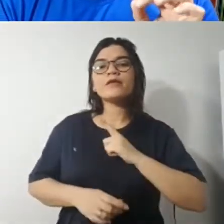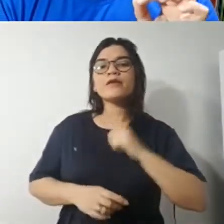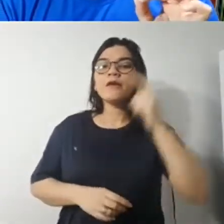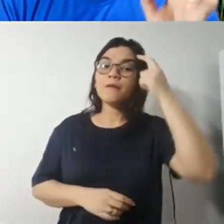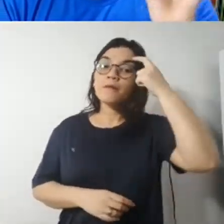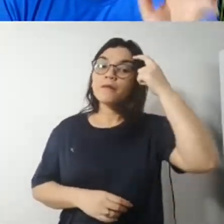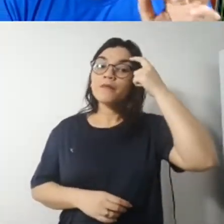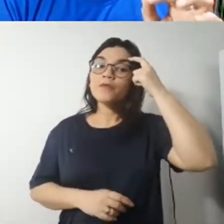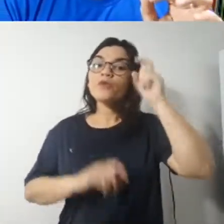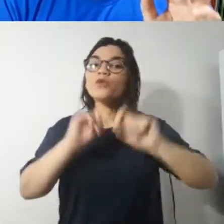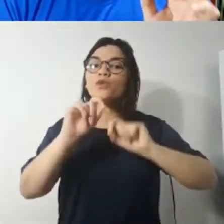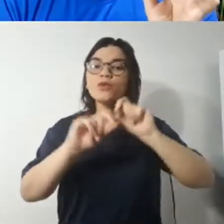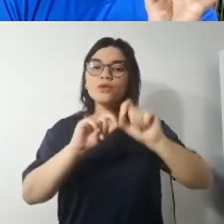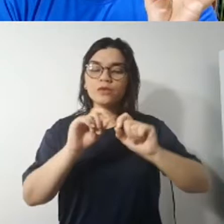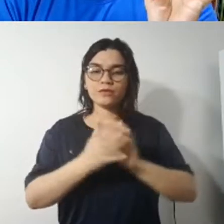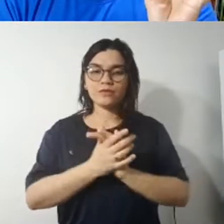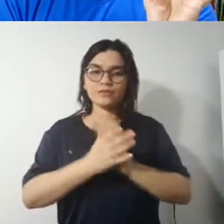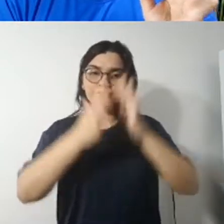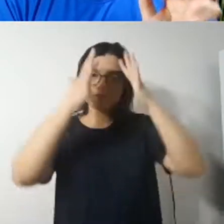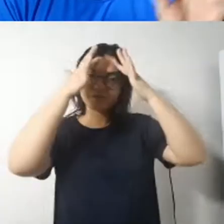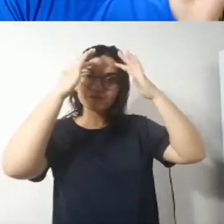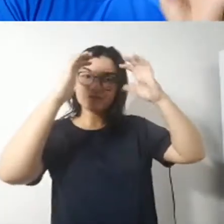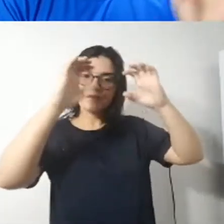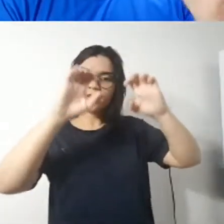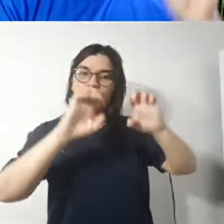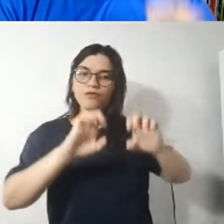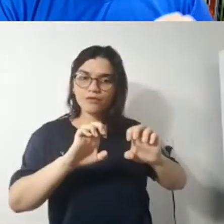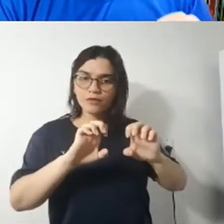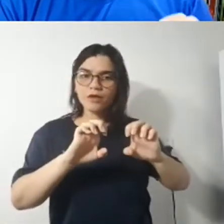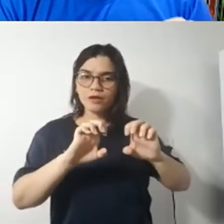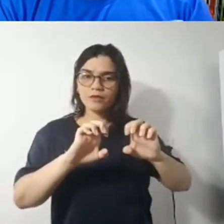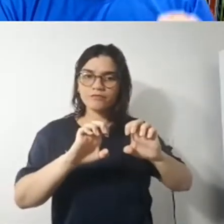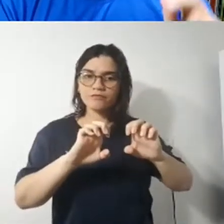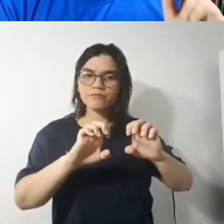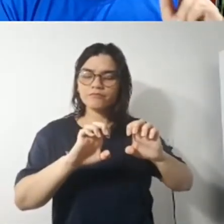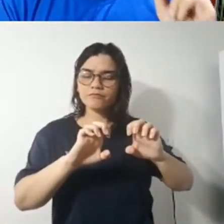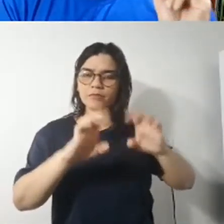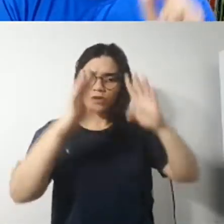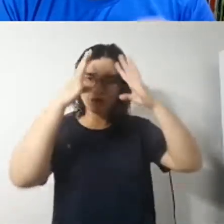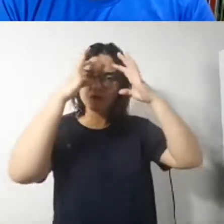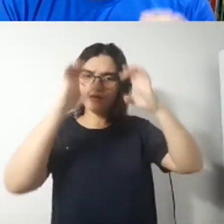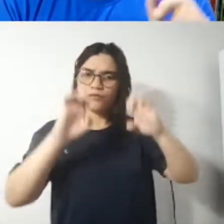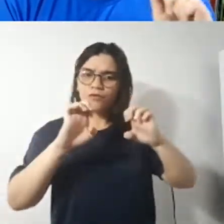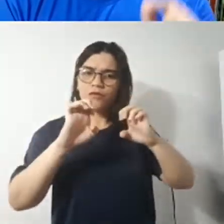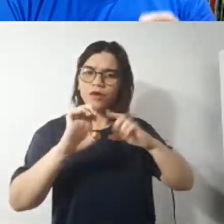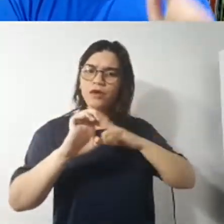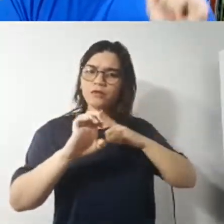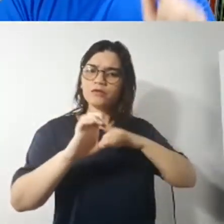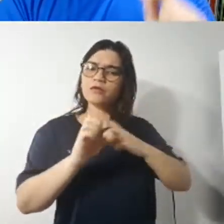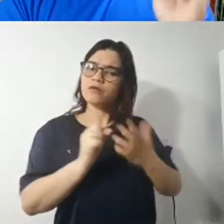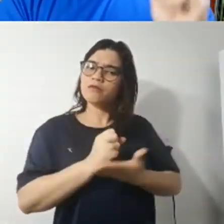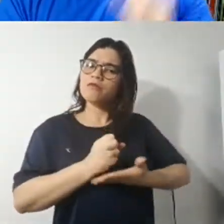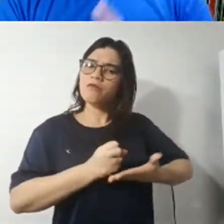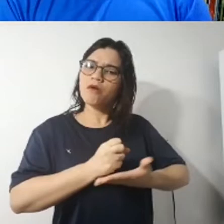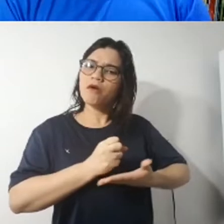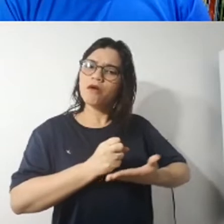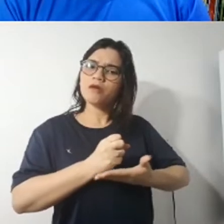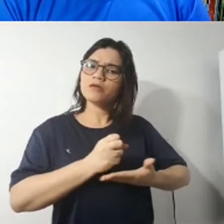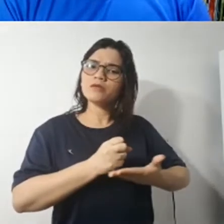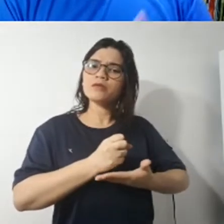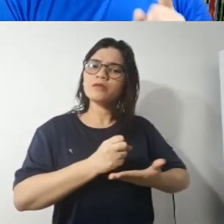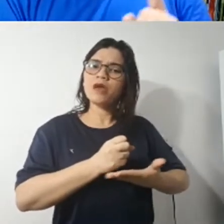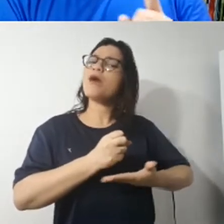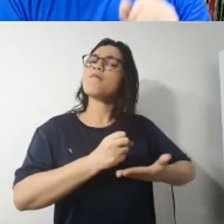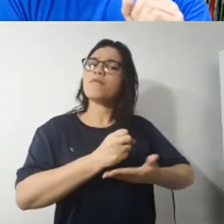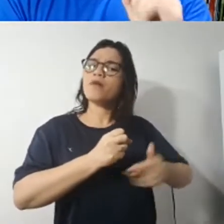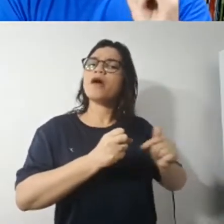a fé, ela possui as suas bases, e essas bases precisam sim ser respeitadas, e